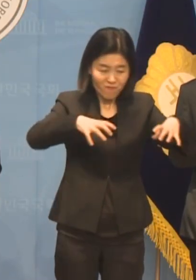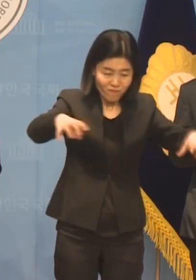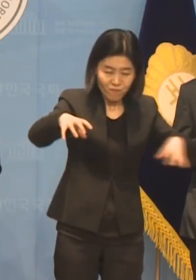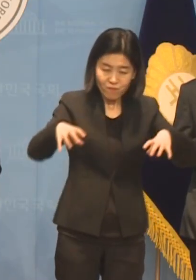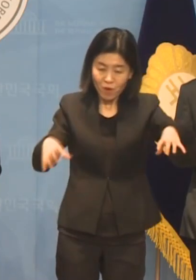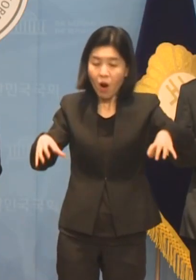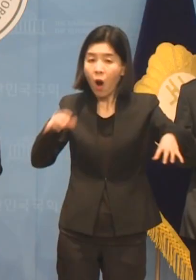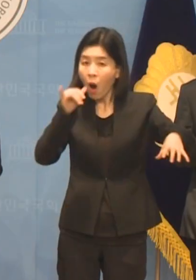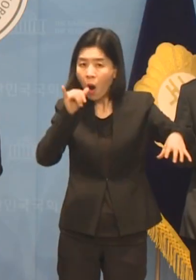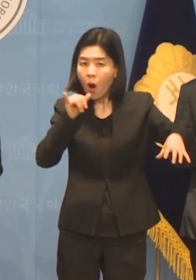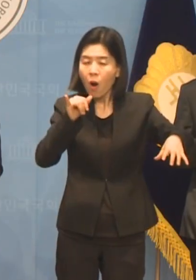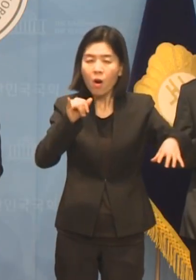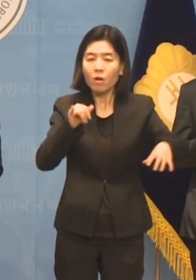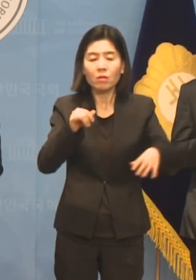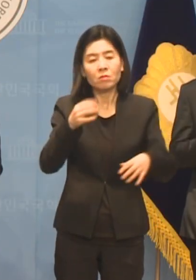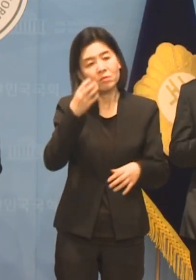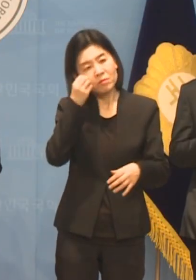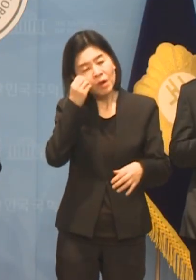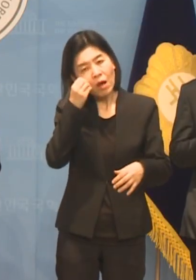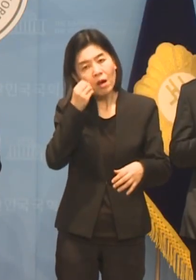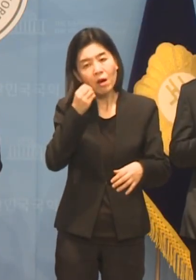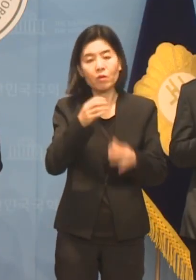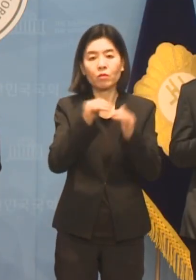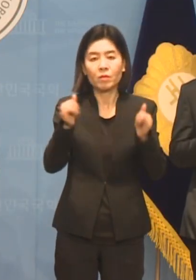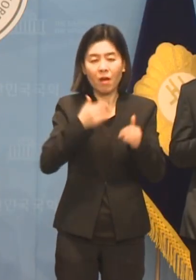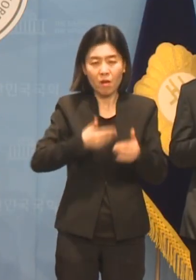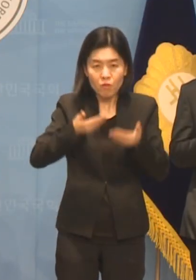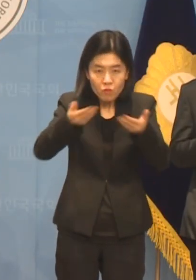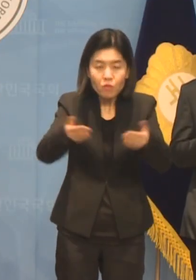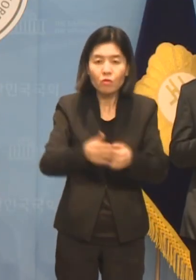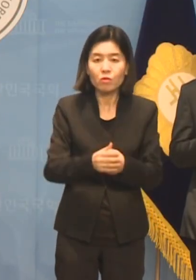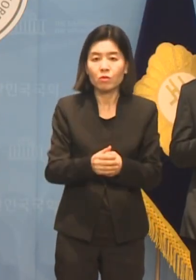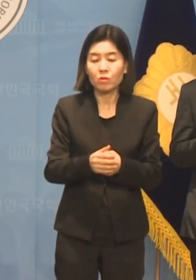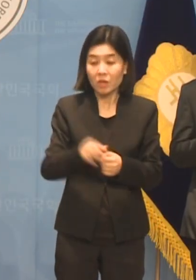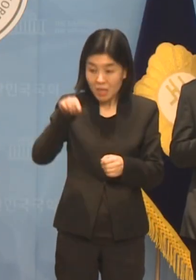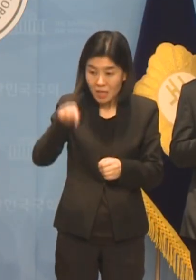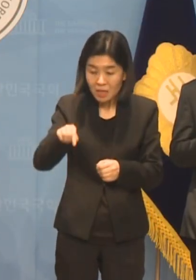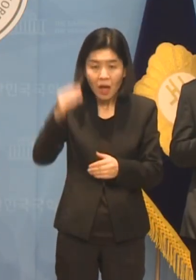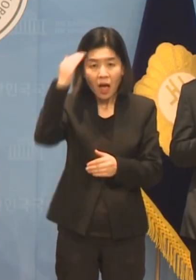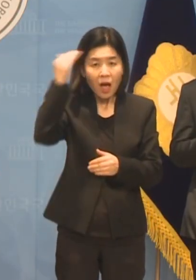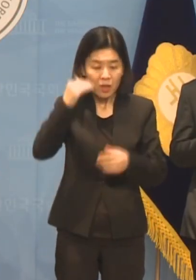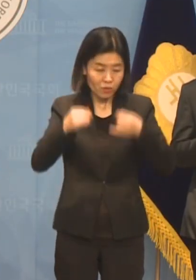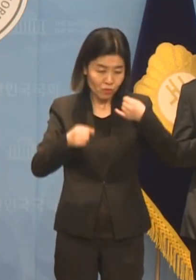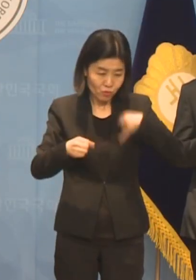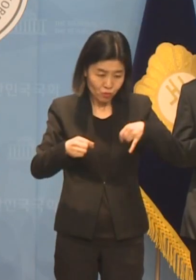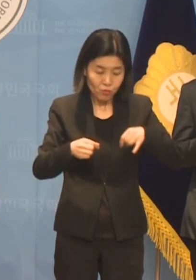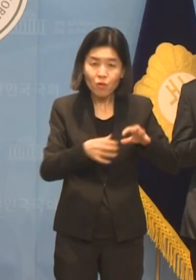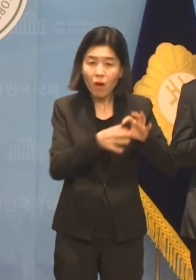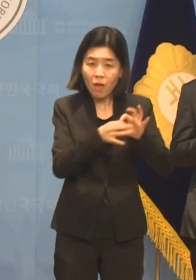국민들께 보고를 드리는 것이고 이러한 시설물은 양국 관계를 위해서도 미래를 위해서도